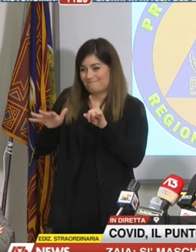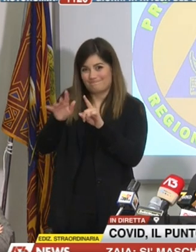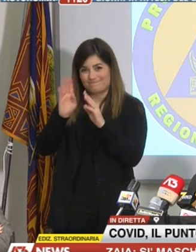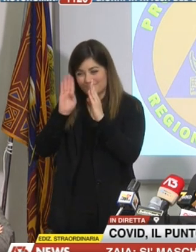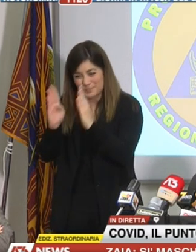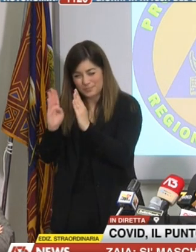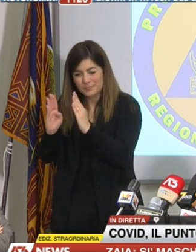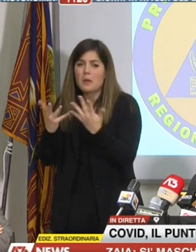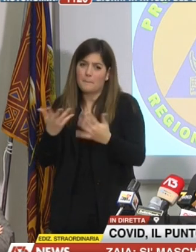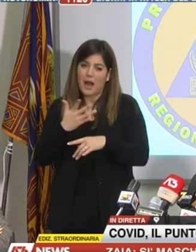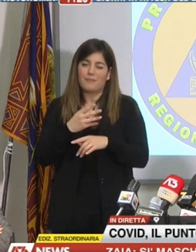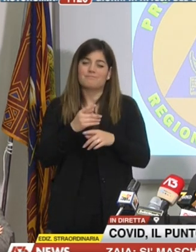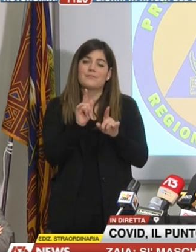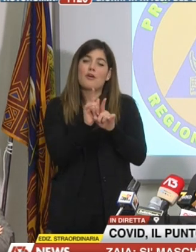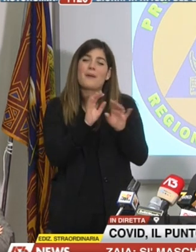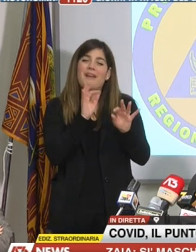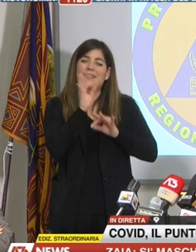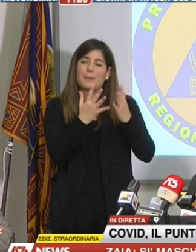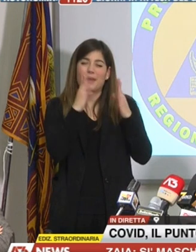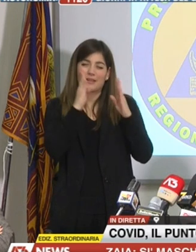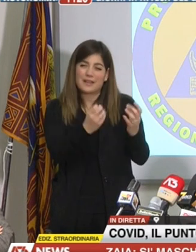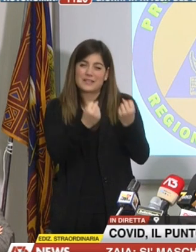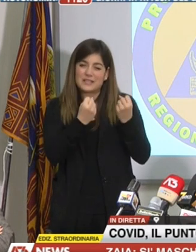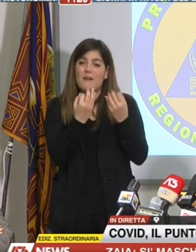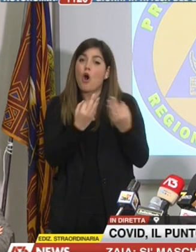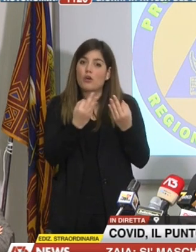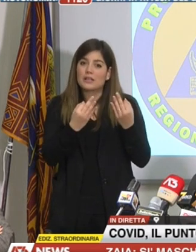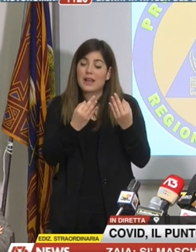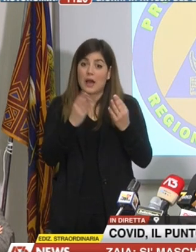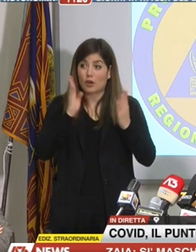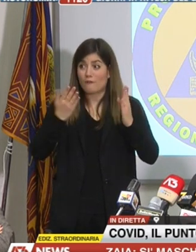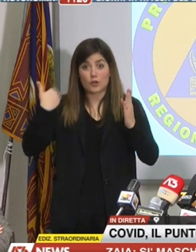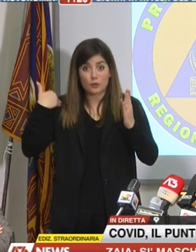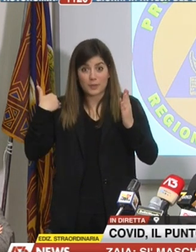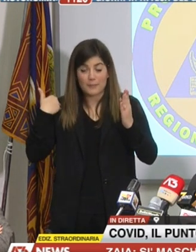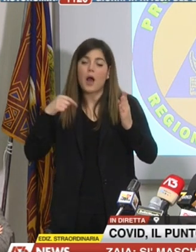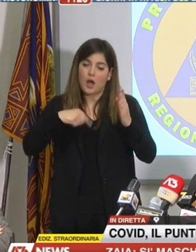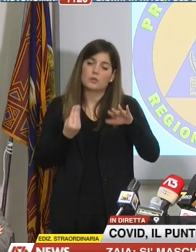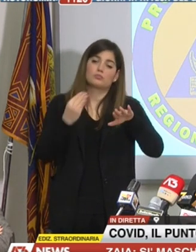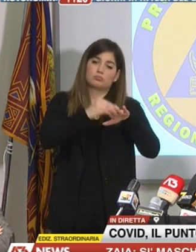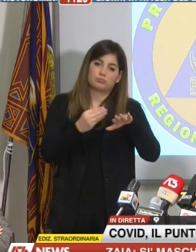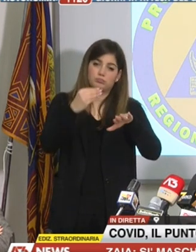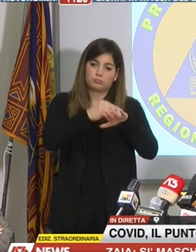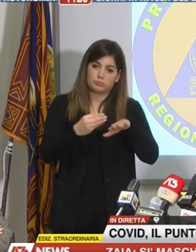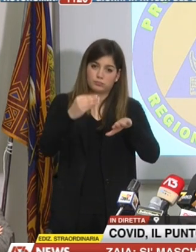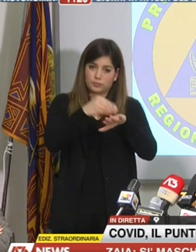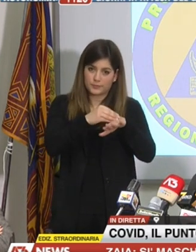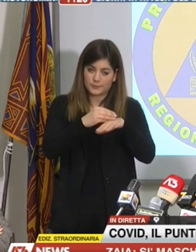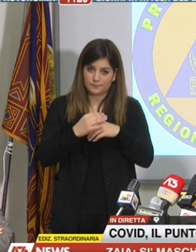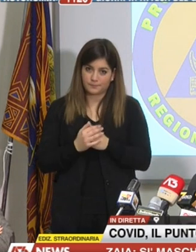ordinarie. E abbiamo sicuramente anche da ringraziare tutti coloro che si occupano della degenza dell'area non